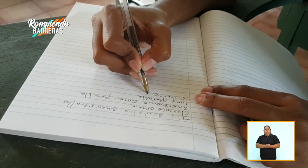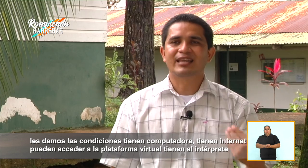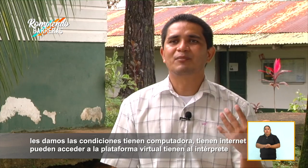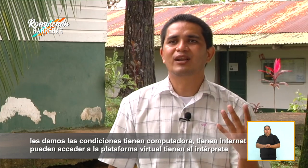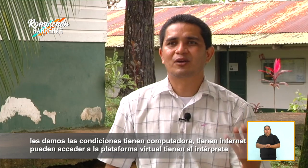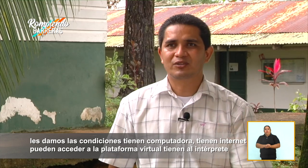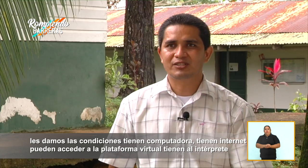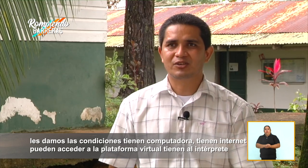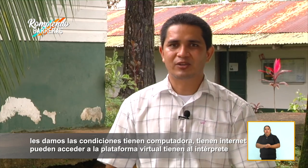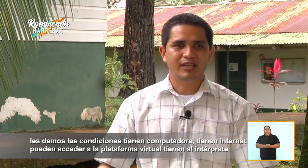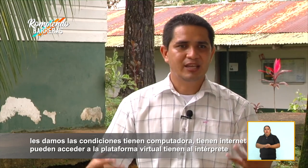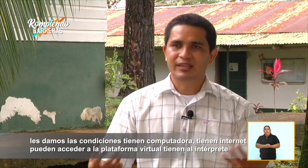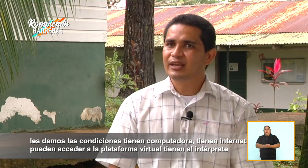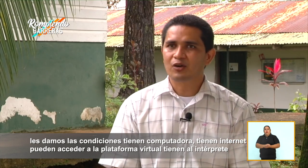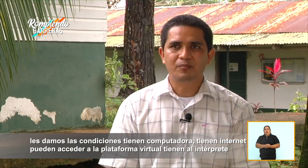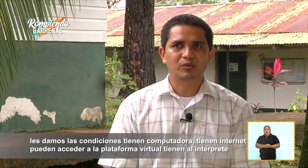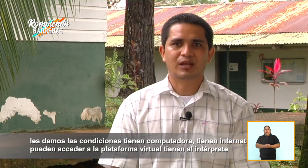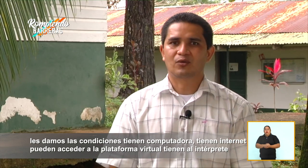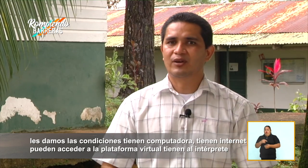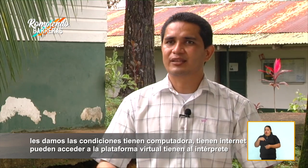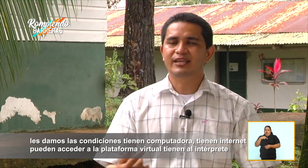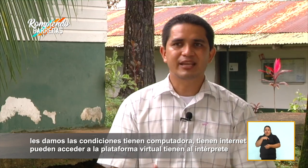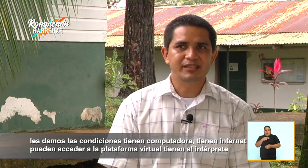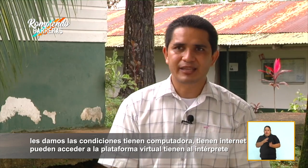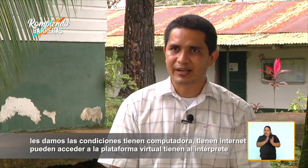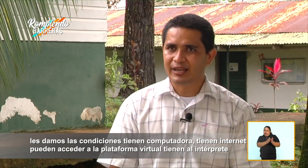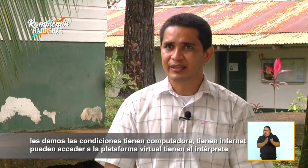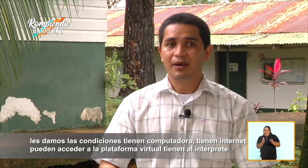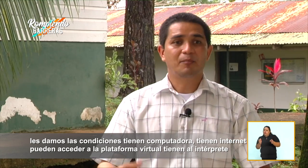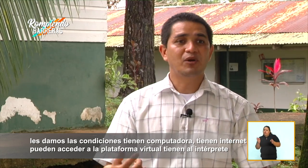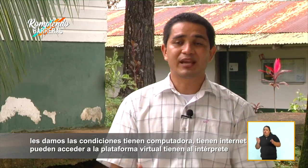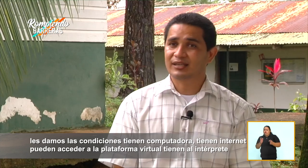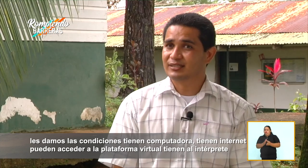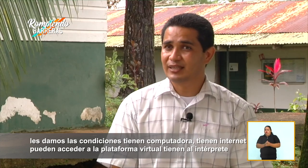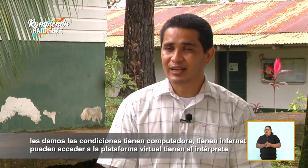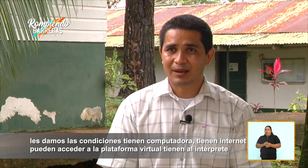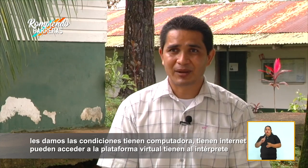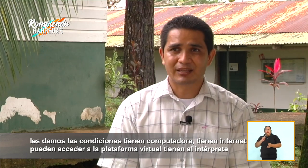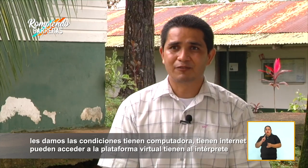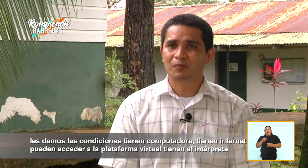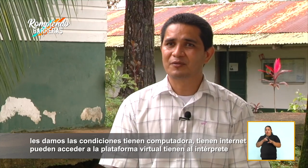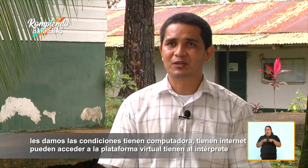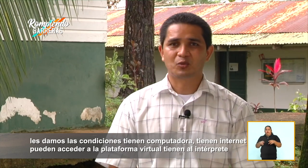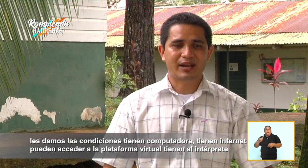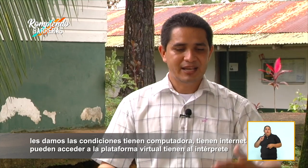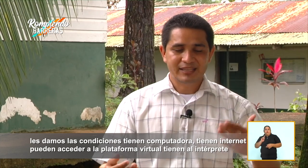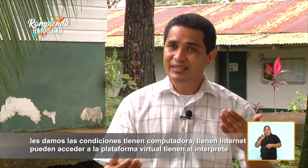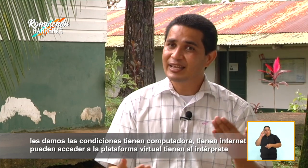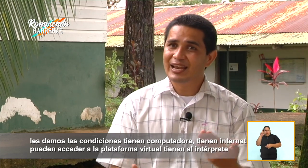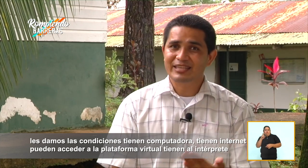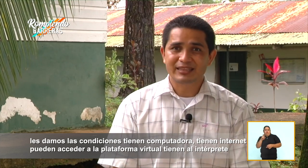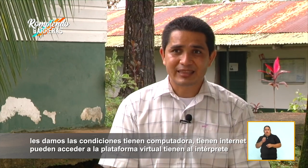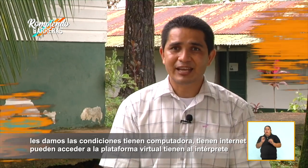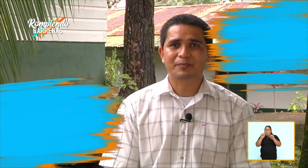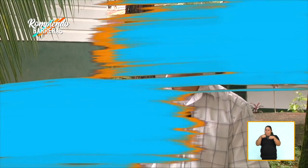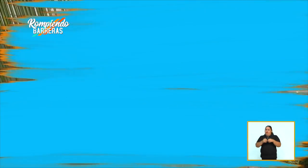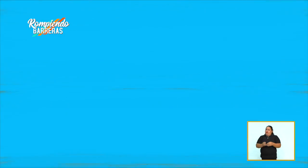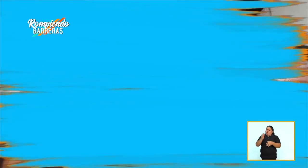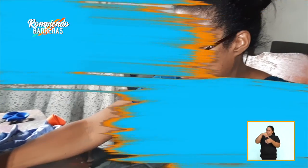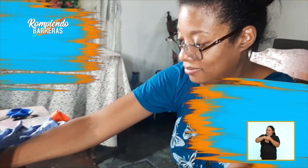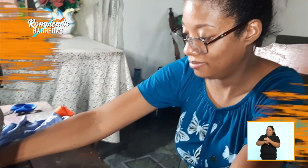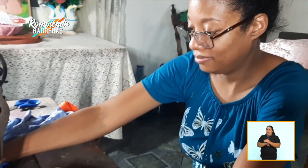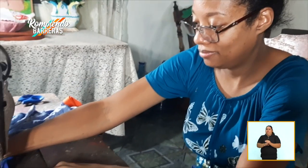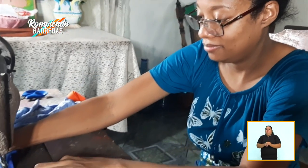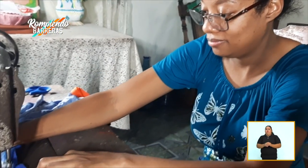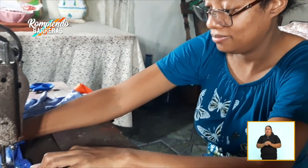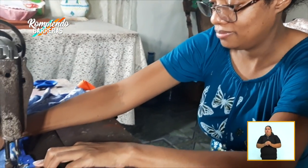Y les damos las condiciones. Tienen computadora, tienen internet, pueden acceder a la plataforma virtual, tienen al intérprete.